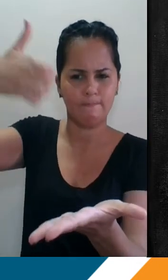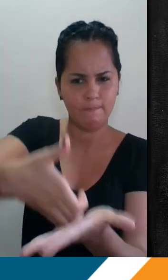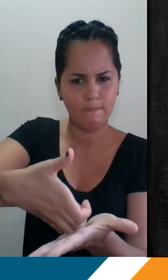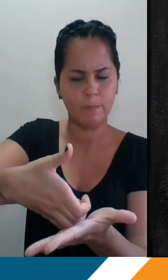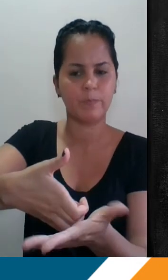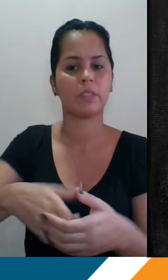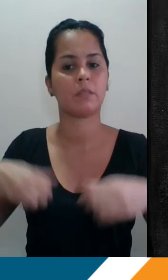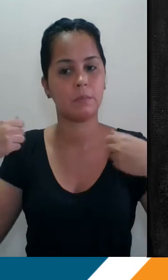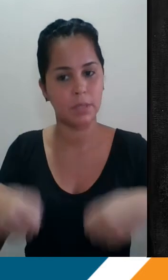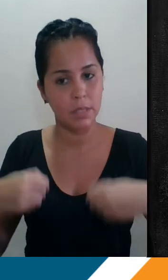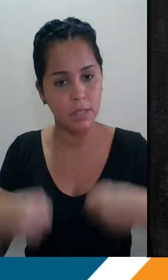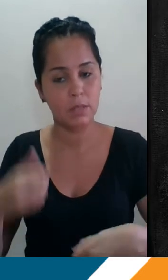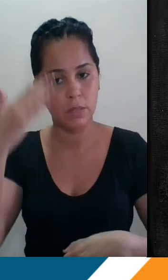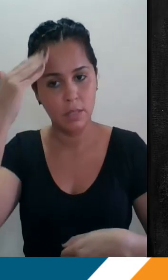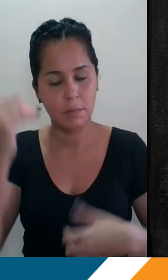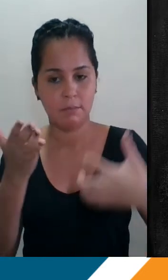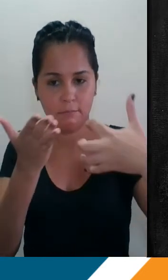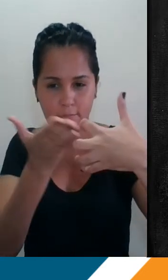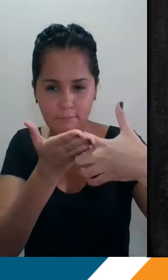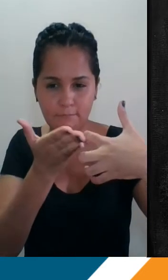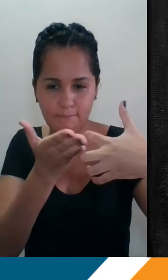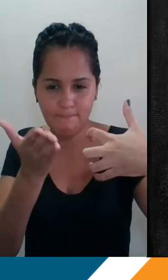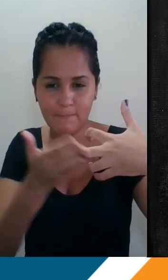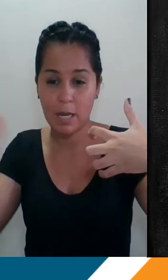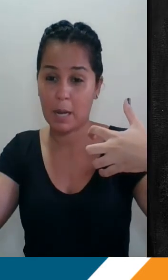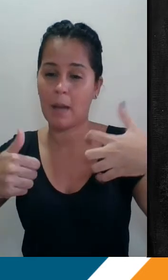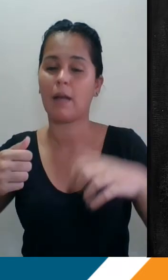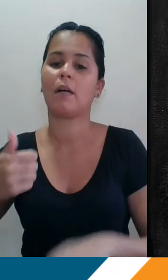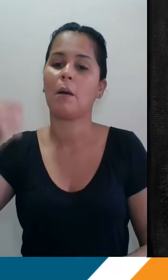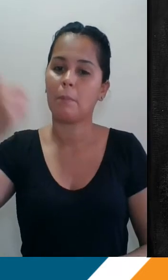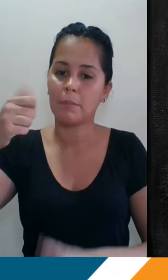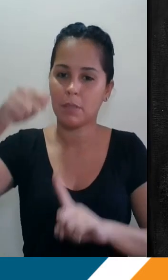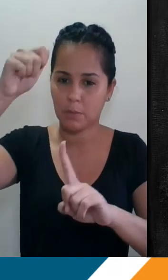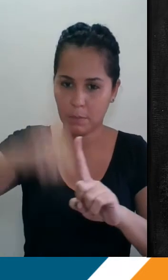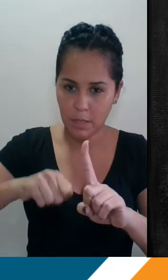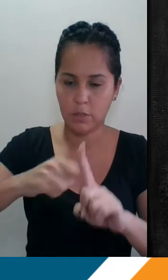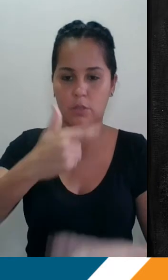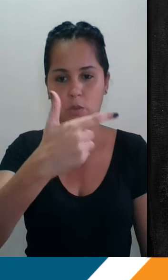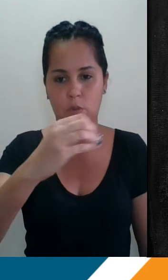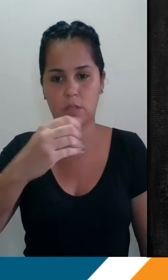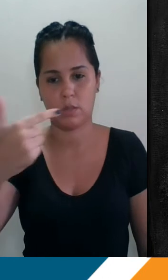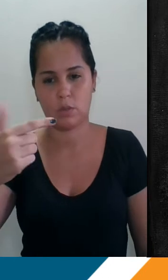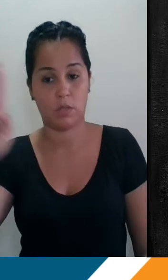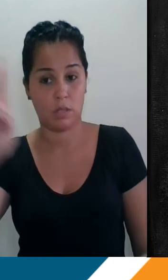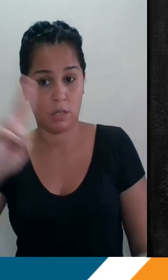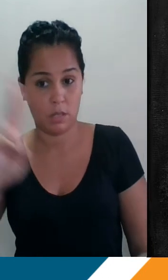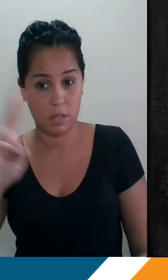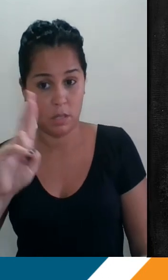parcela, que, por exemplo, no primeiro mês é R$ 202, e vou trazer ela para o